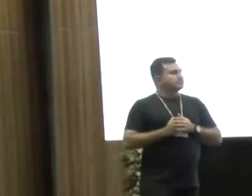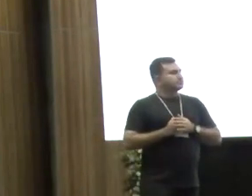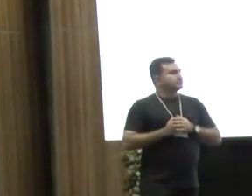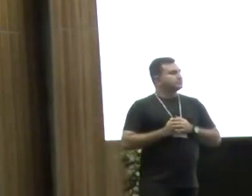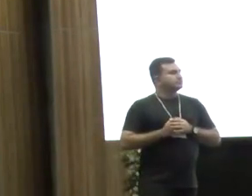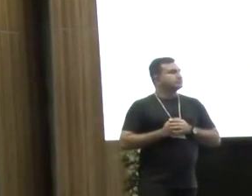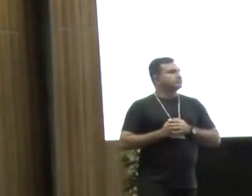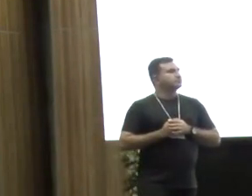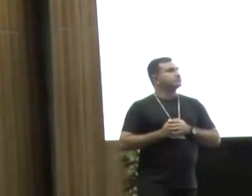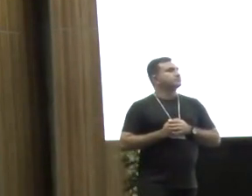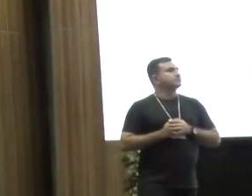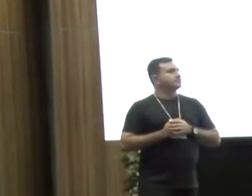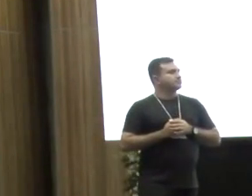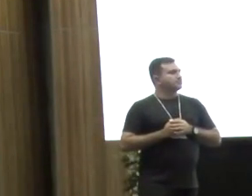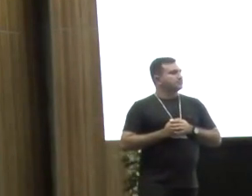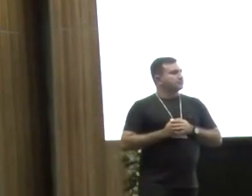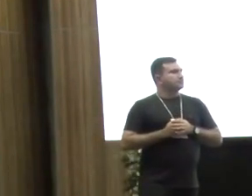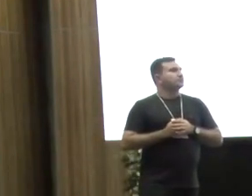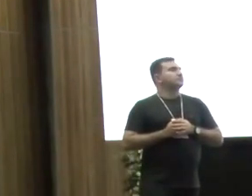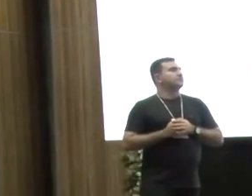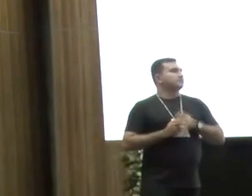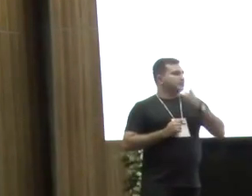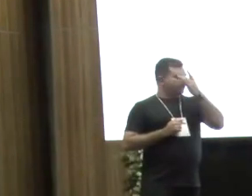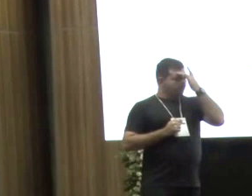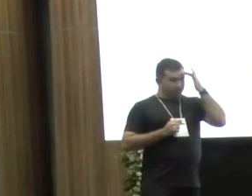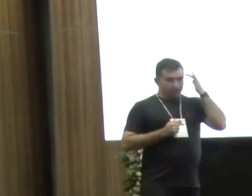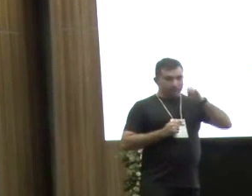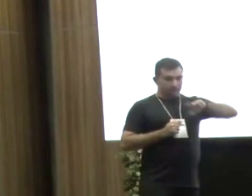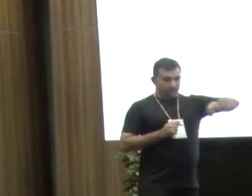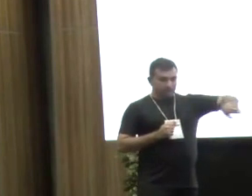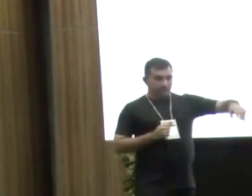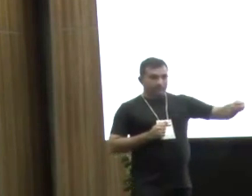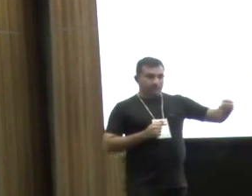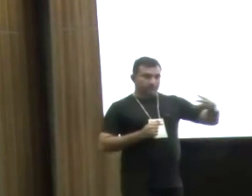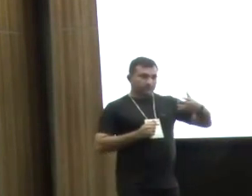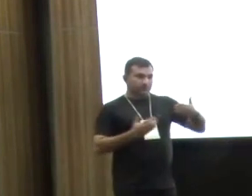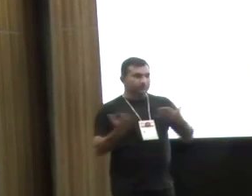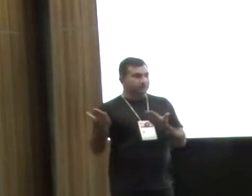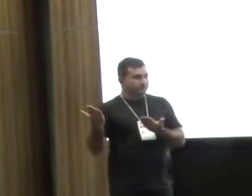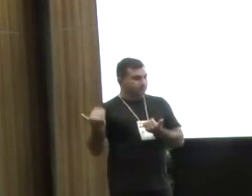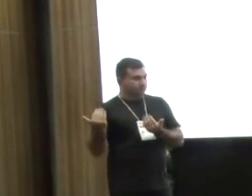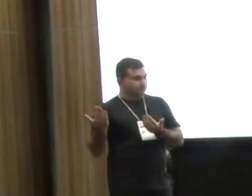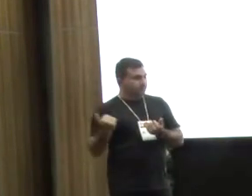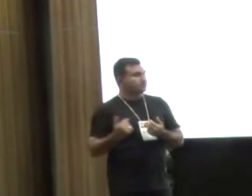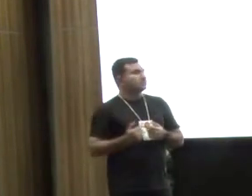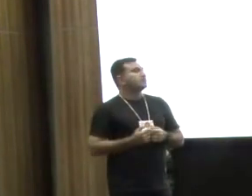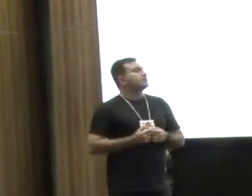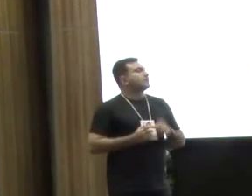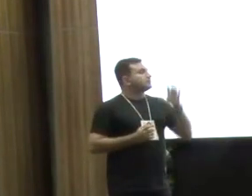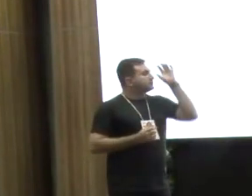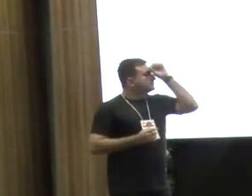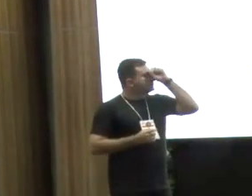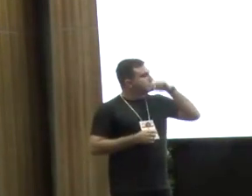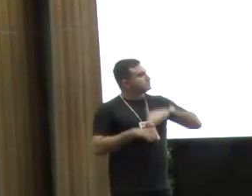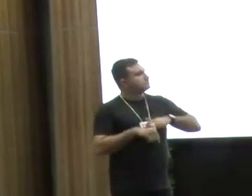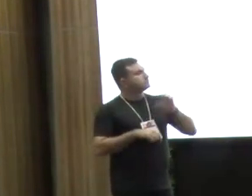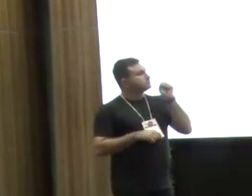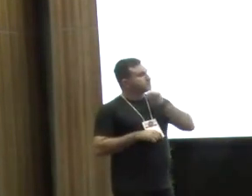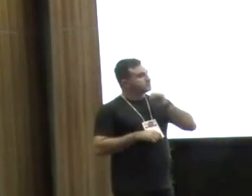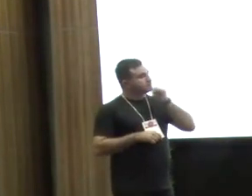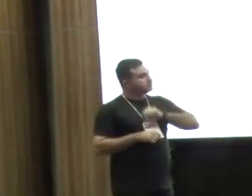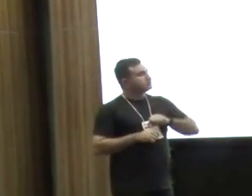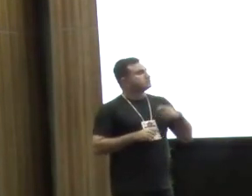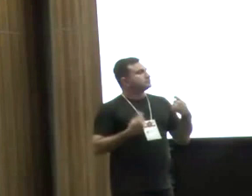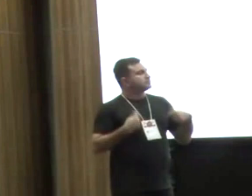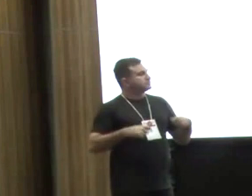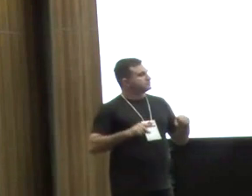E aí, os mais novos têm a aprender nesse encontro geracional com os mais velhos, mas os mais velhos